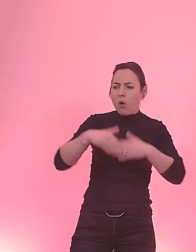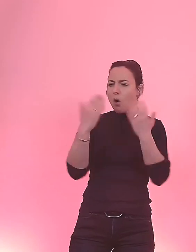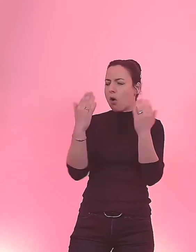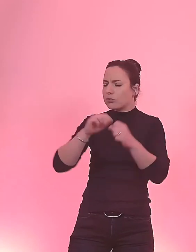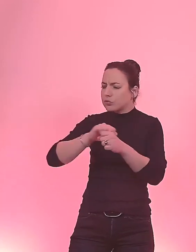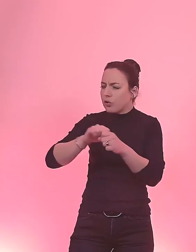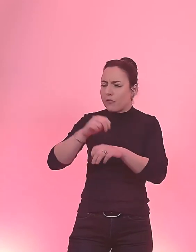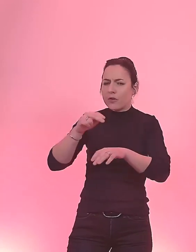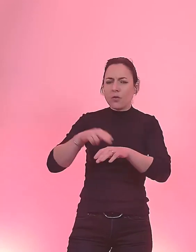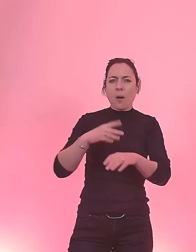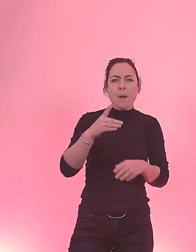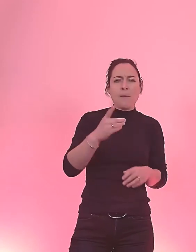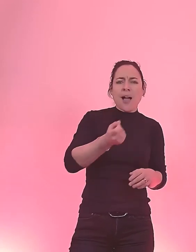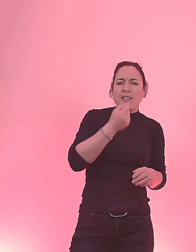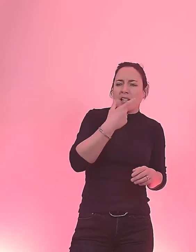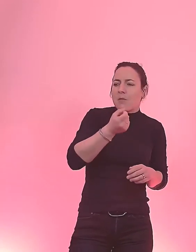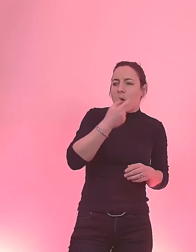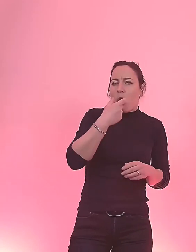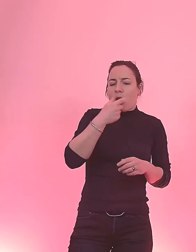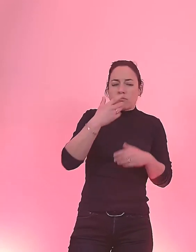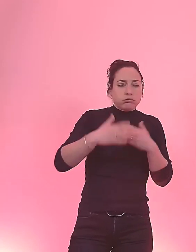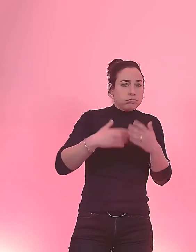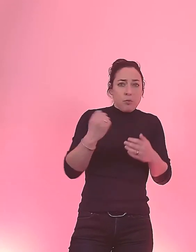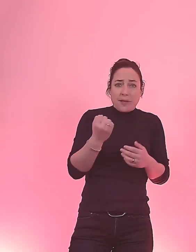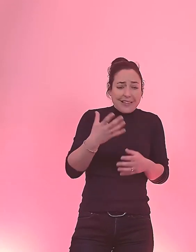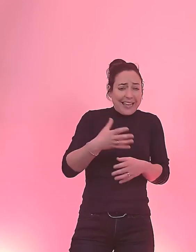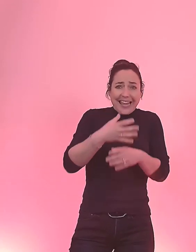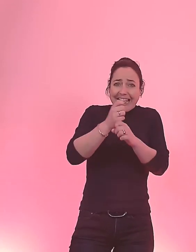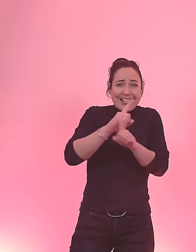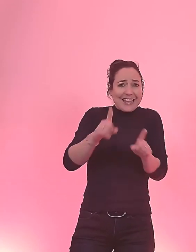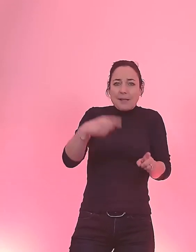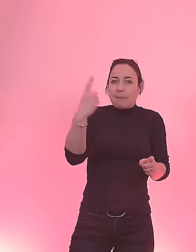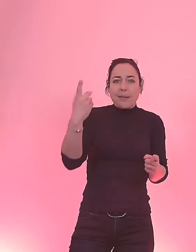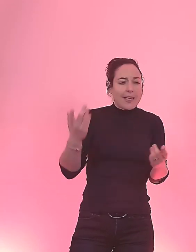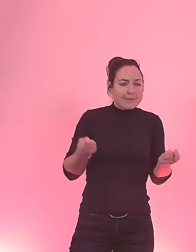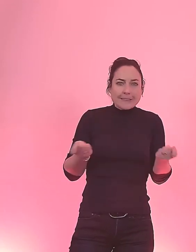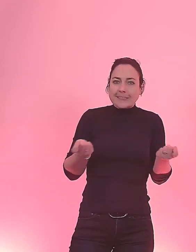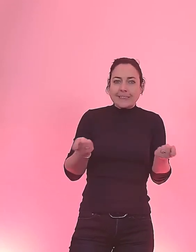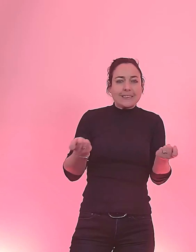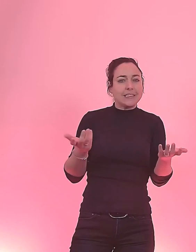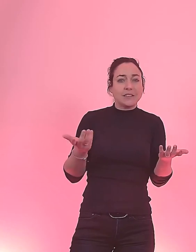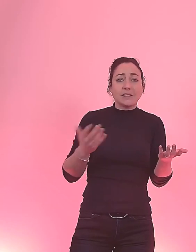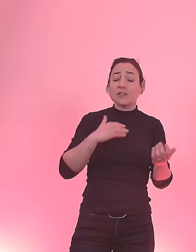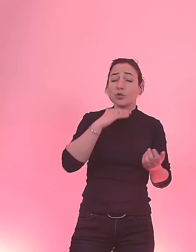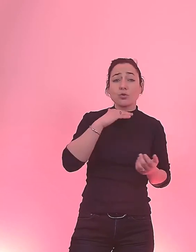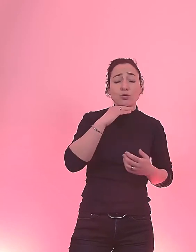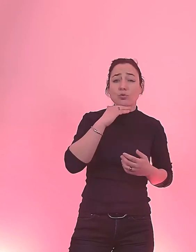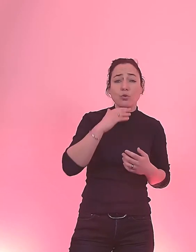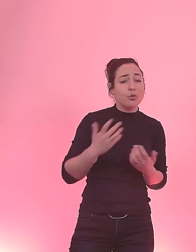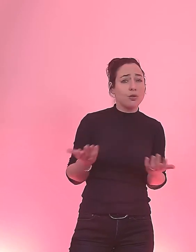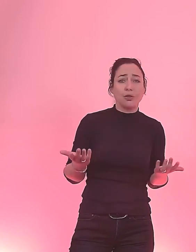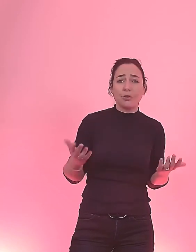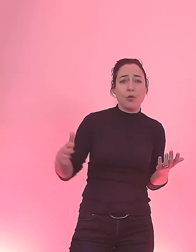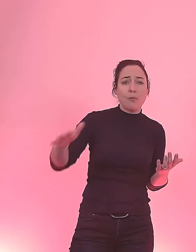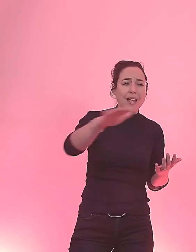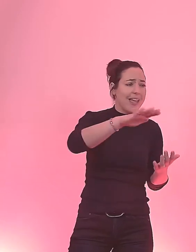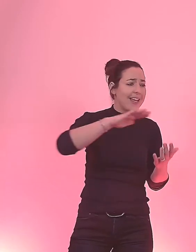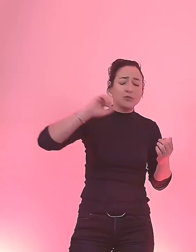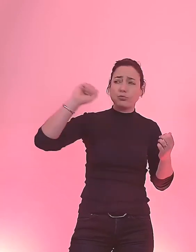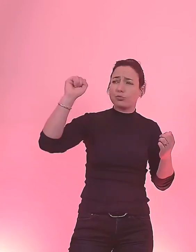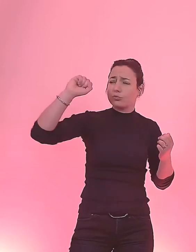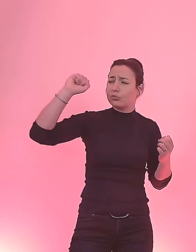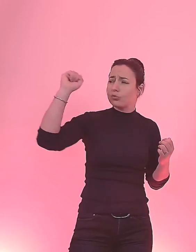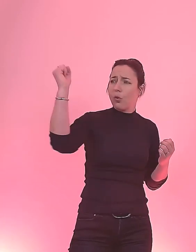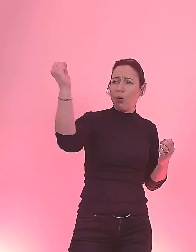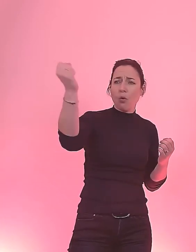komen de parijse de motie vliegen erdoorheen want je redt het gewoon niet meer en ook dat is niet genoeg de storm om je heen wordt zomaar een storm